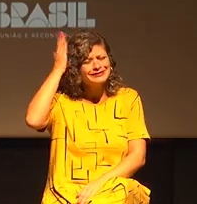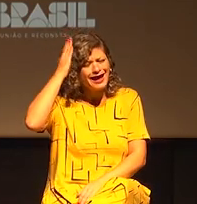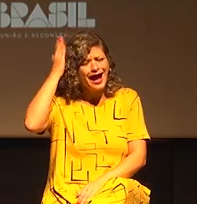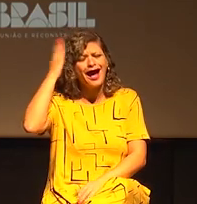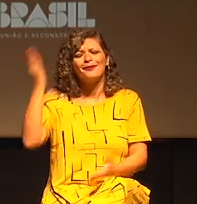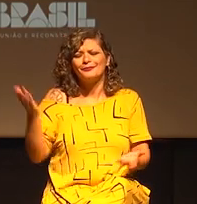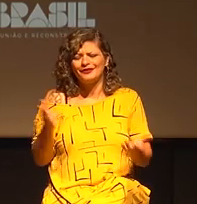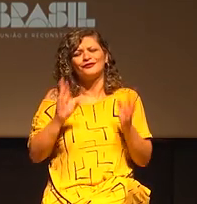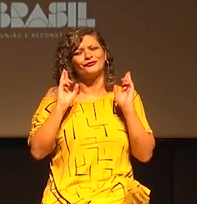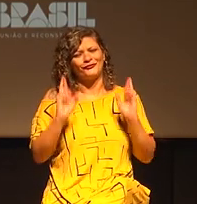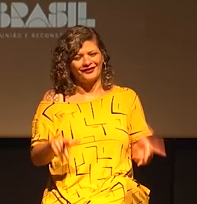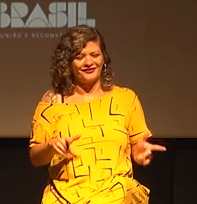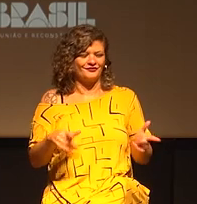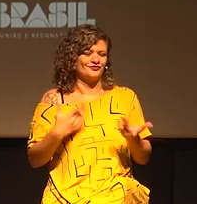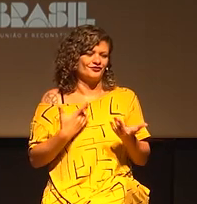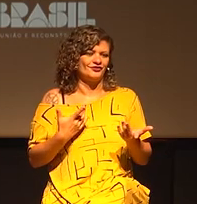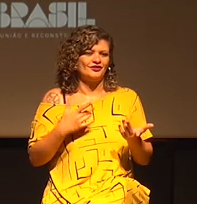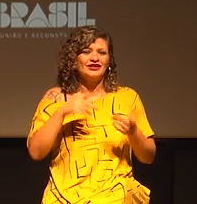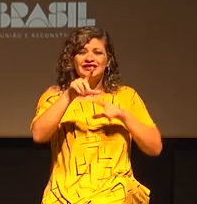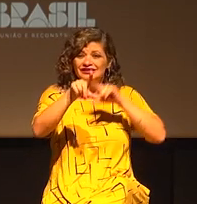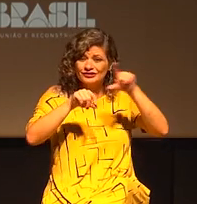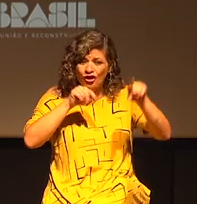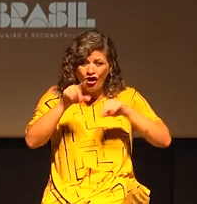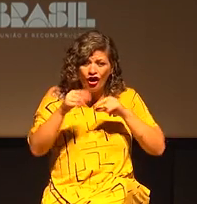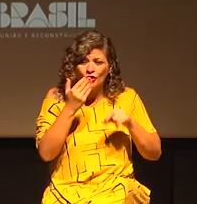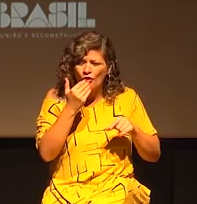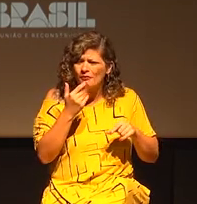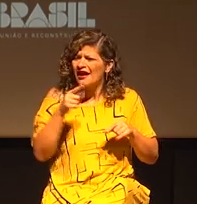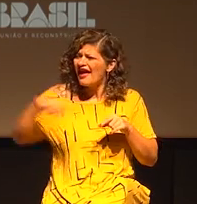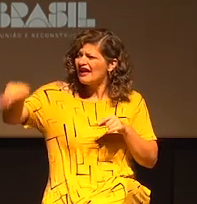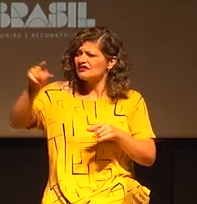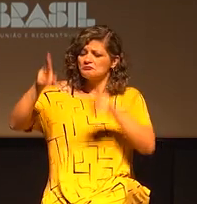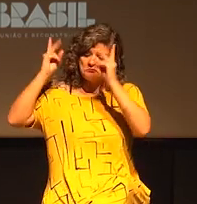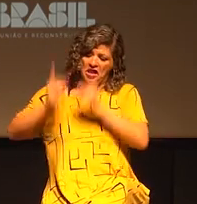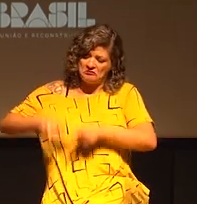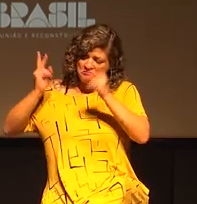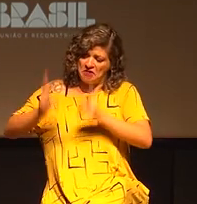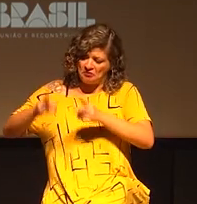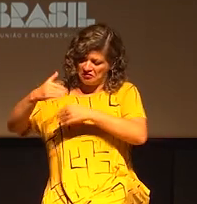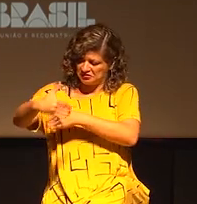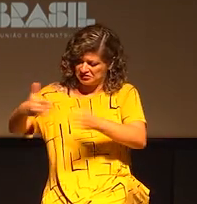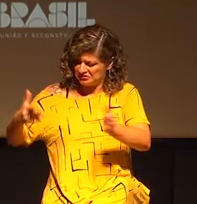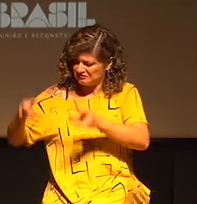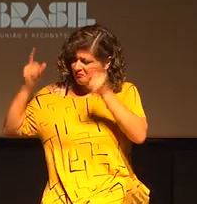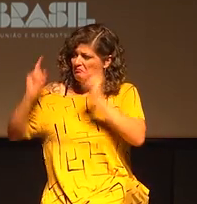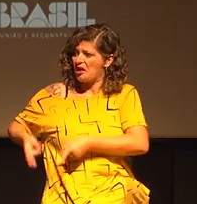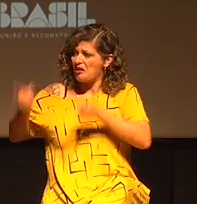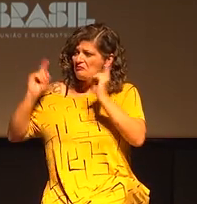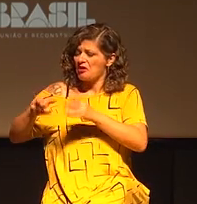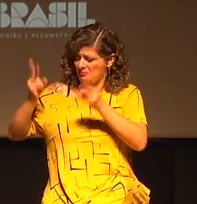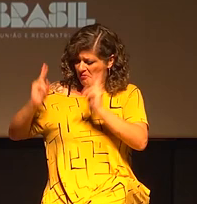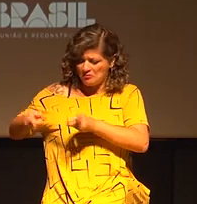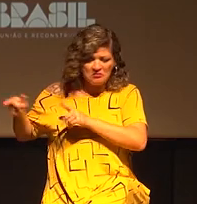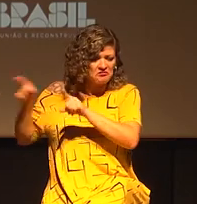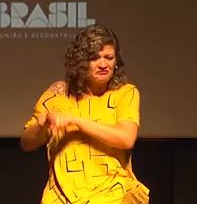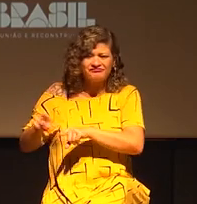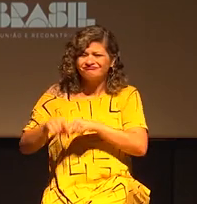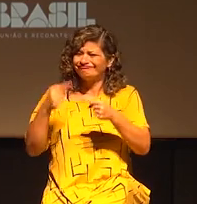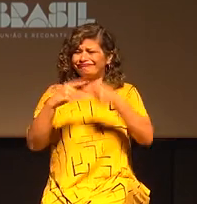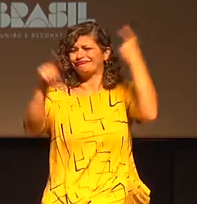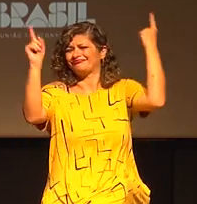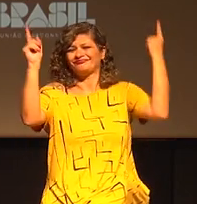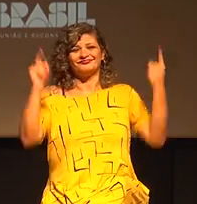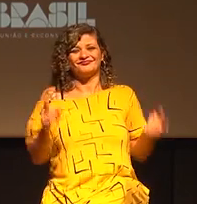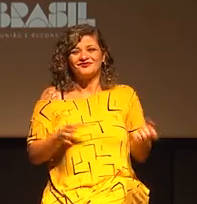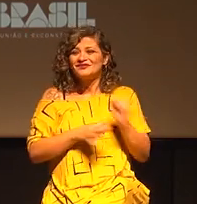com e negar isso à pessoas é é muito ruim é muito não Orna com o conceito da segurança